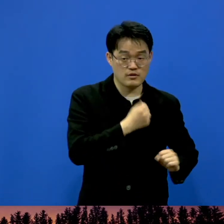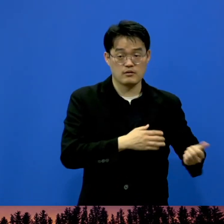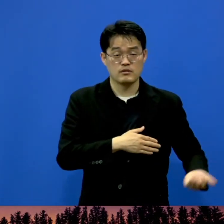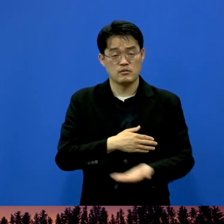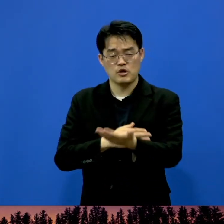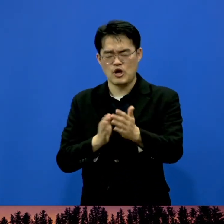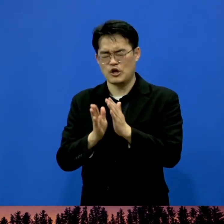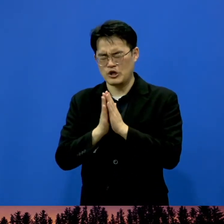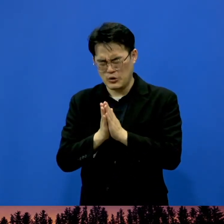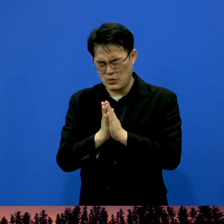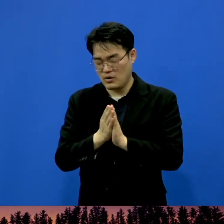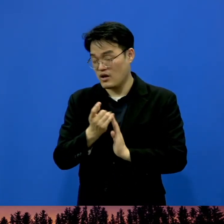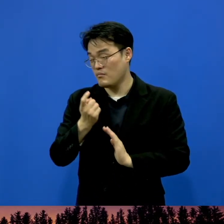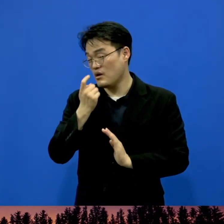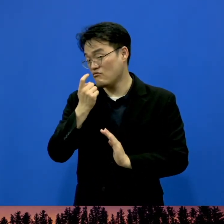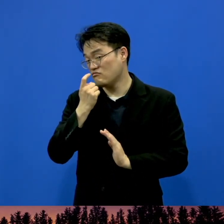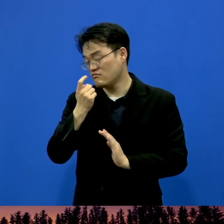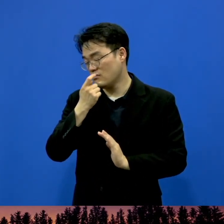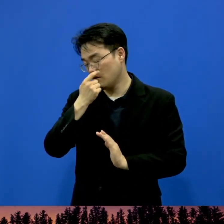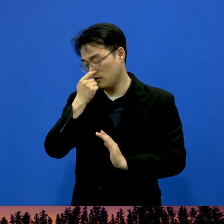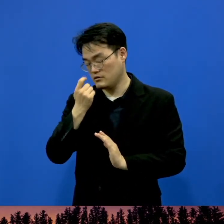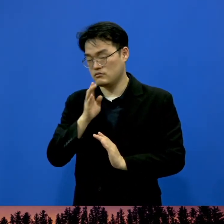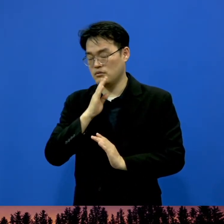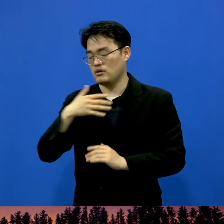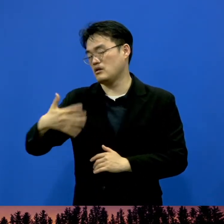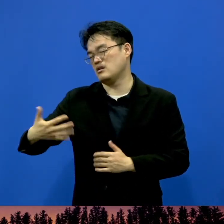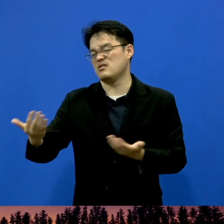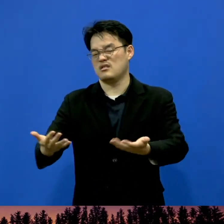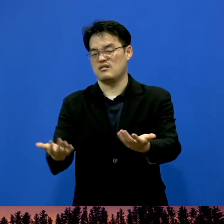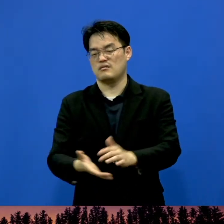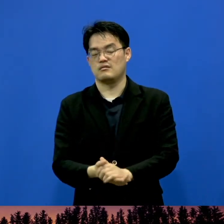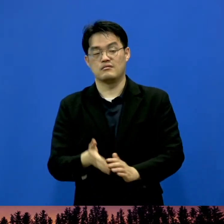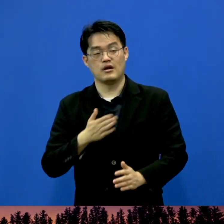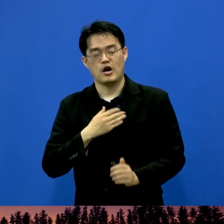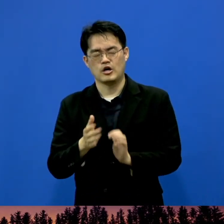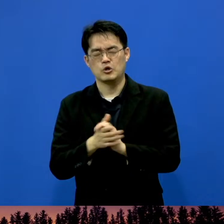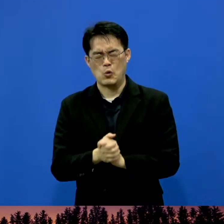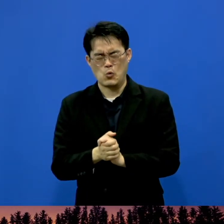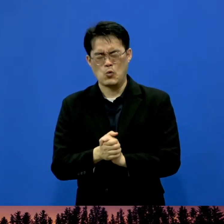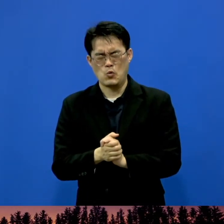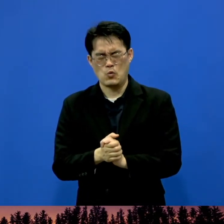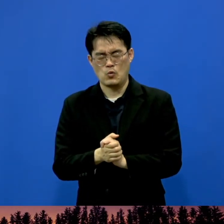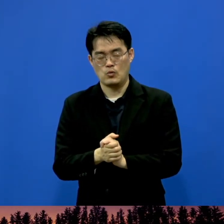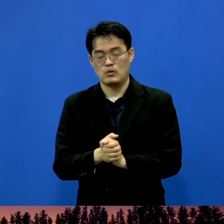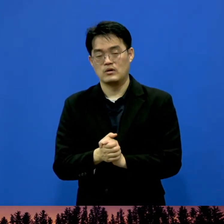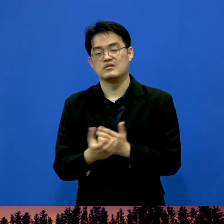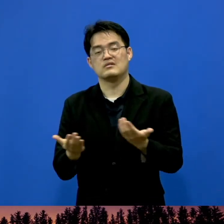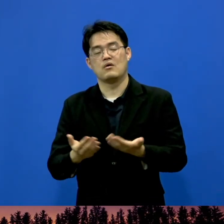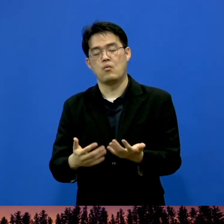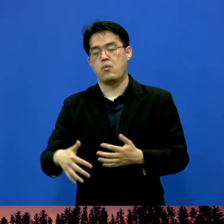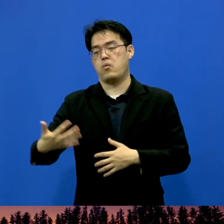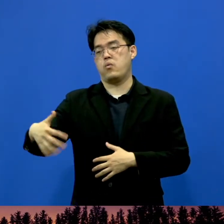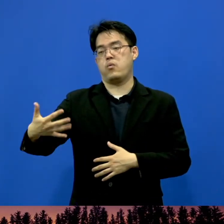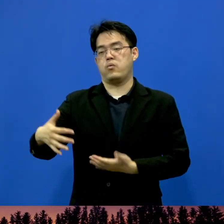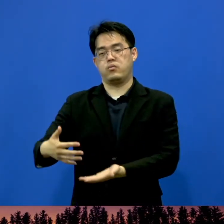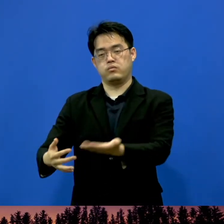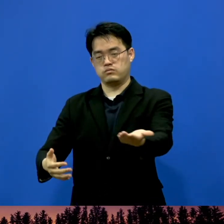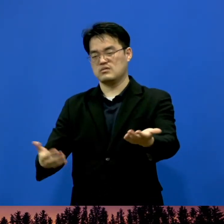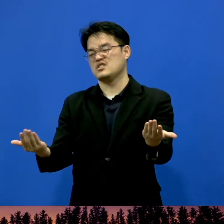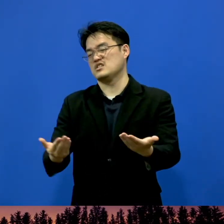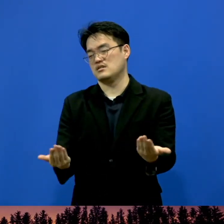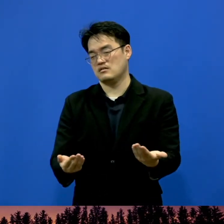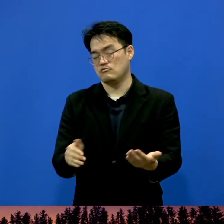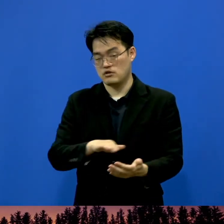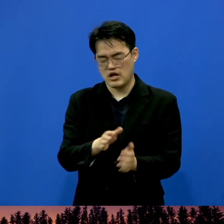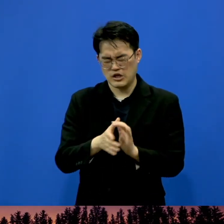배웠다. 이거 엄청난 걸 배우신 거예요, 여러분. 내가 기도할 줄 안다. 이거 대단한 겁니다. 하나님이 우리에게 기도라는